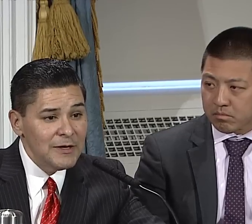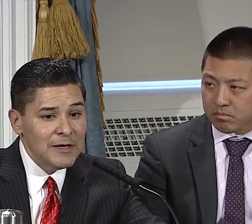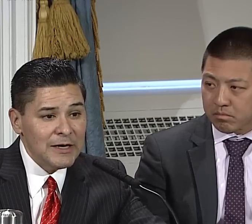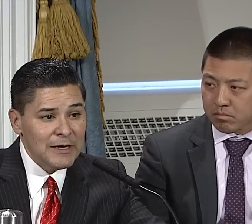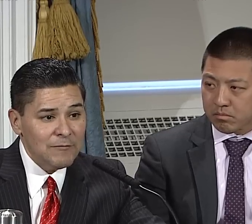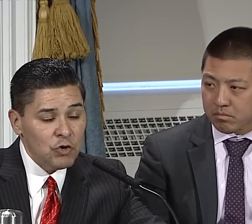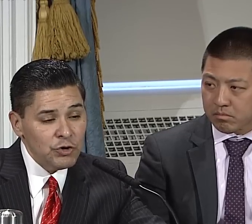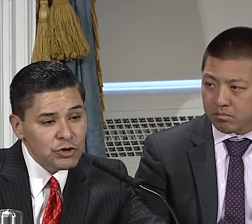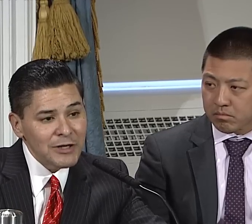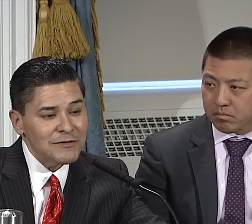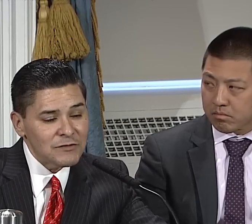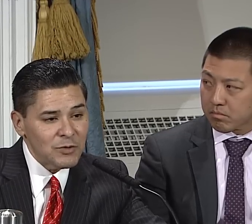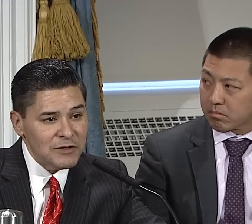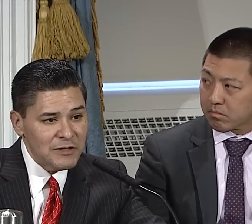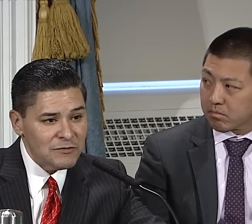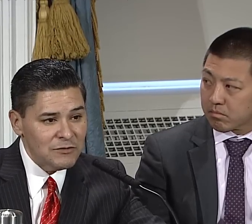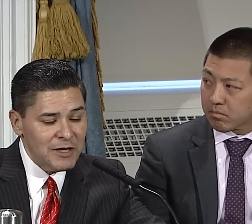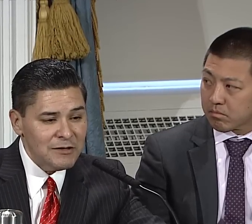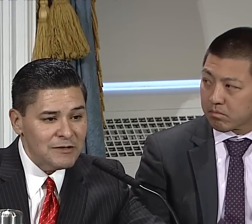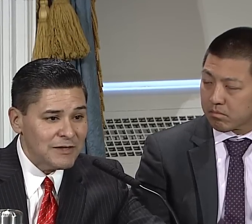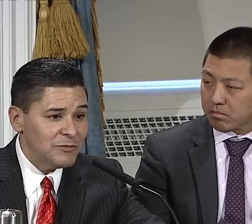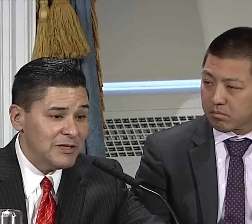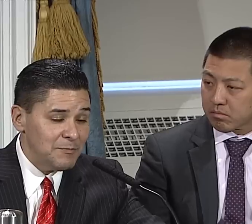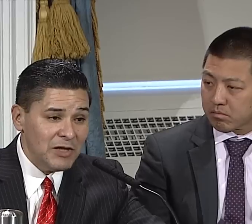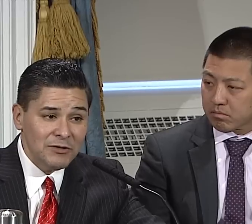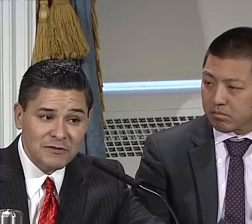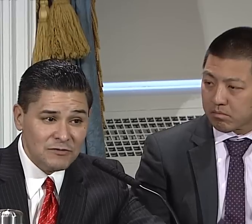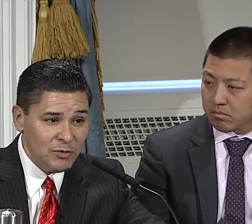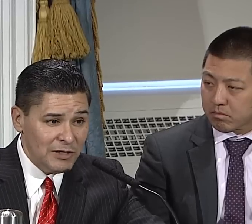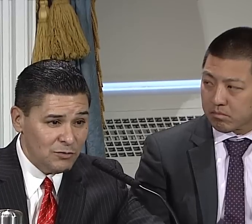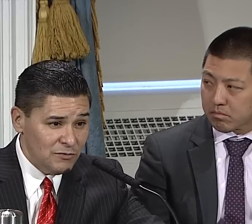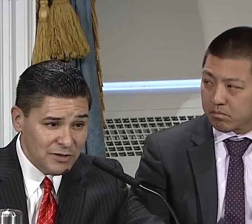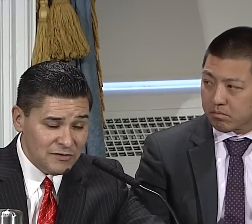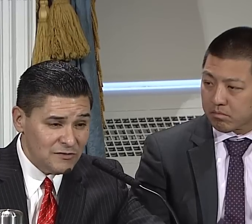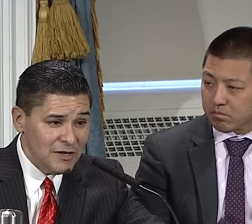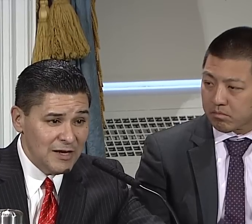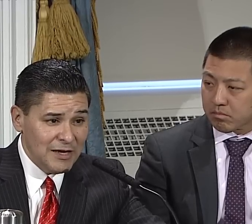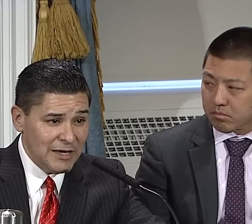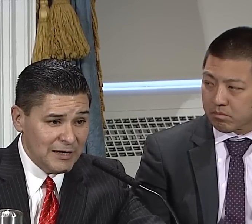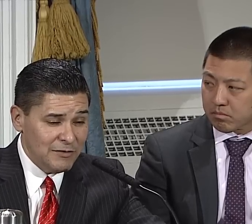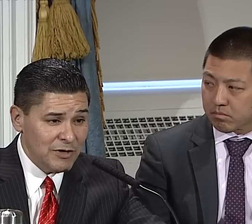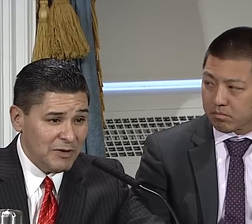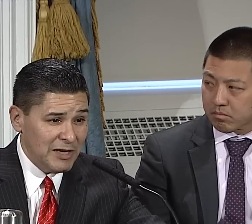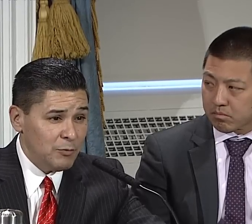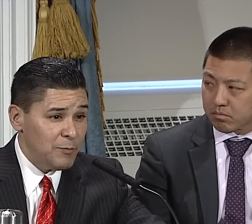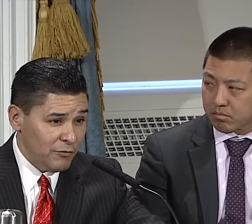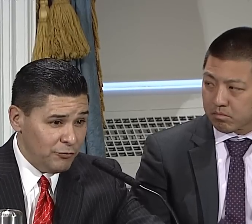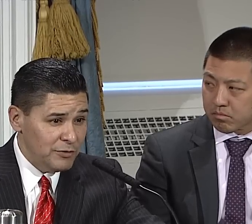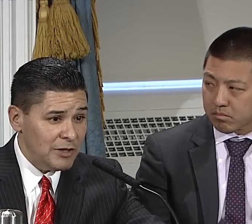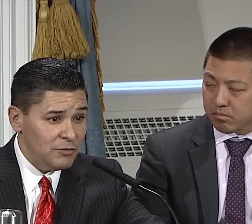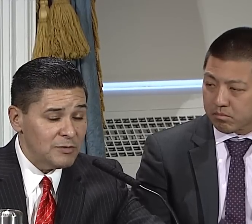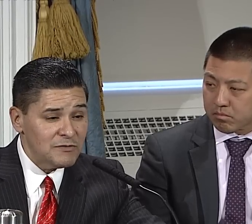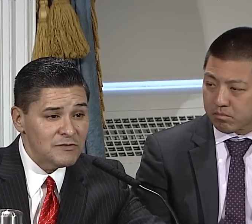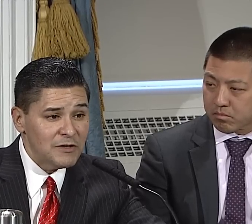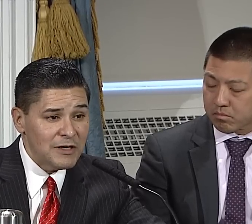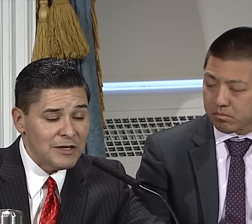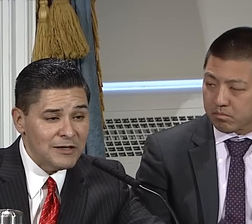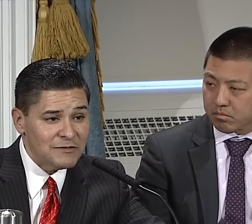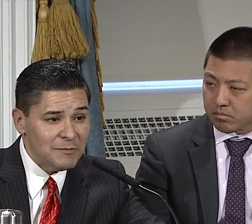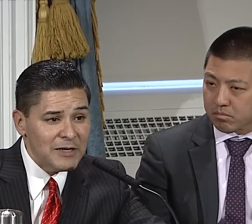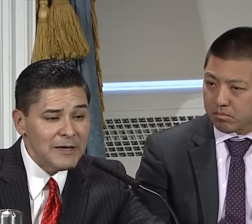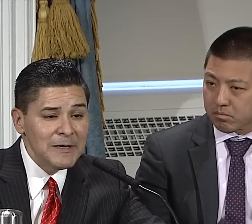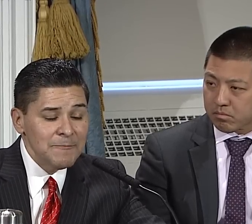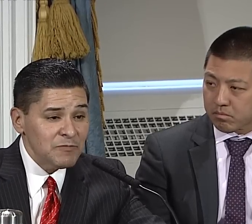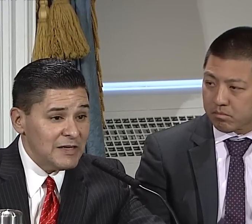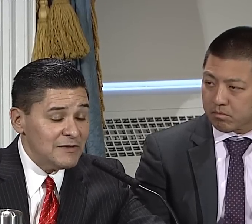charter, con todas las escuelas de la ciudad. Estamos limpiando las escuelas 2 veces de una manera muy profunda, 2 veces a